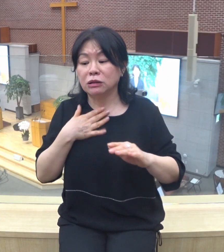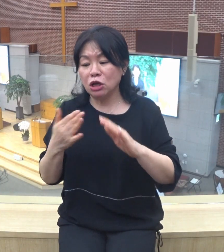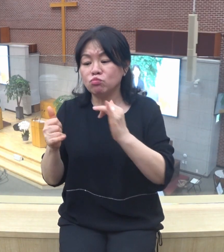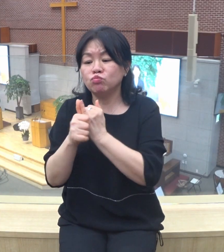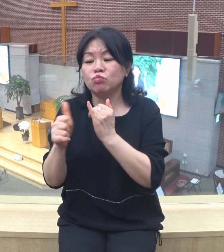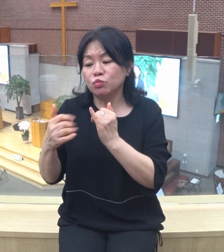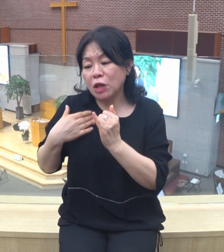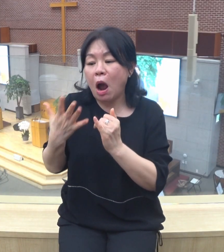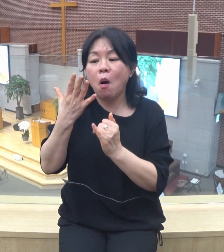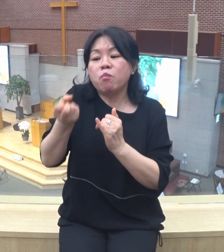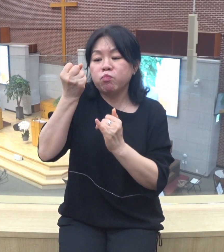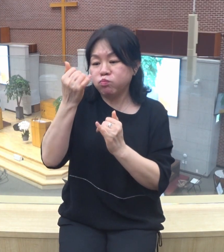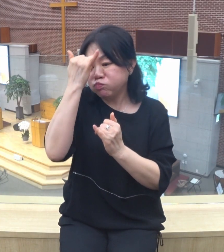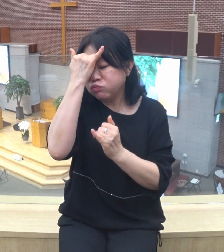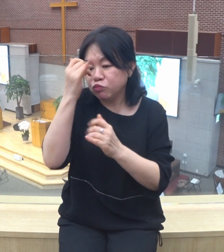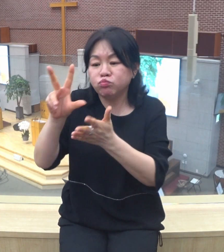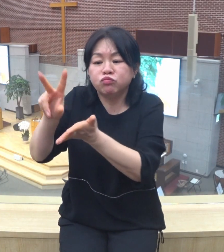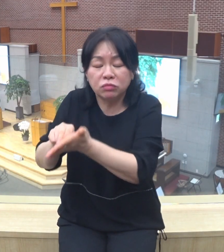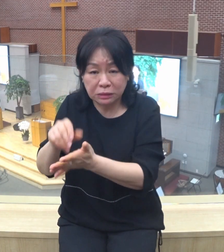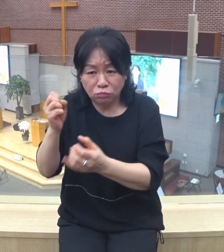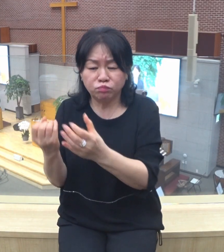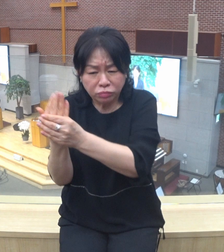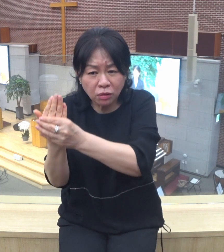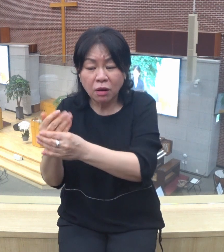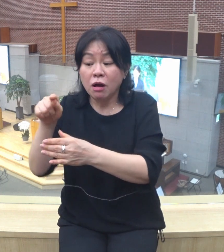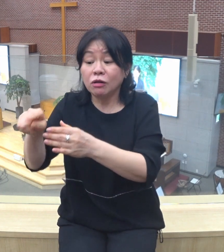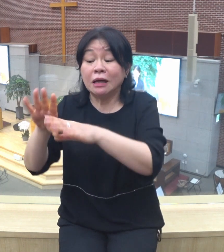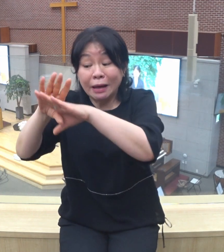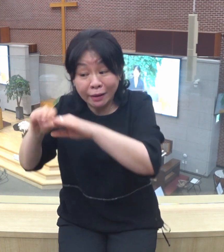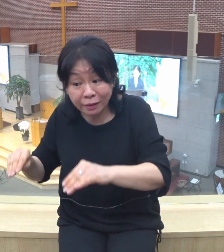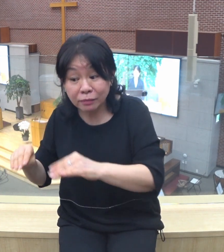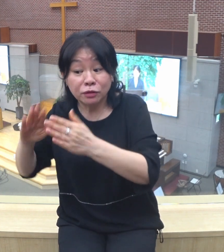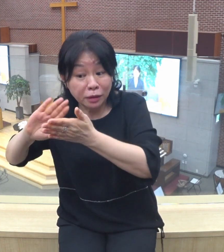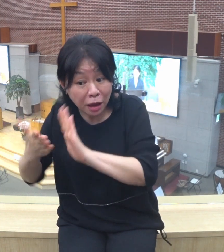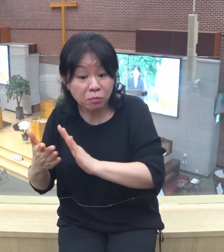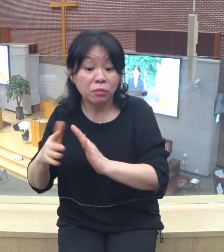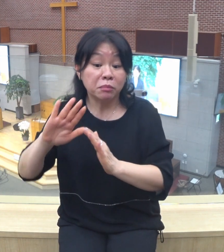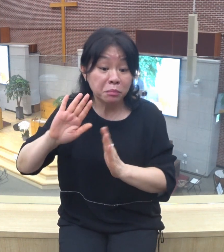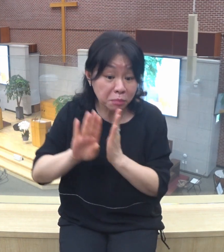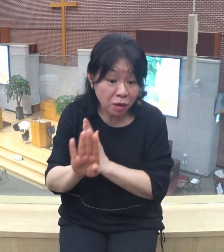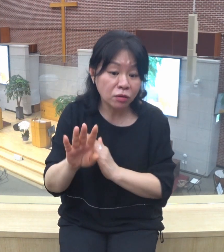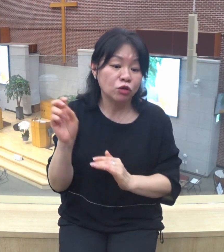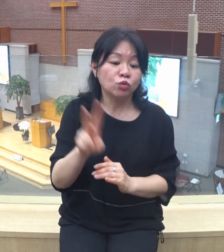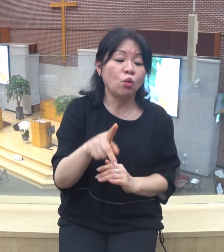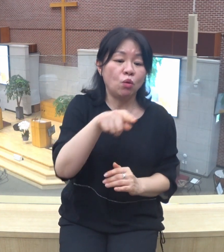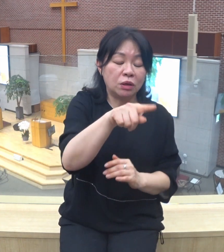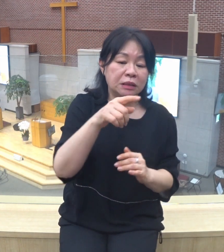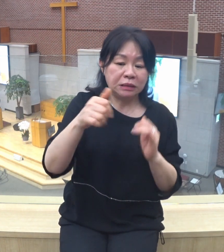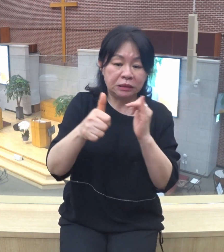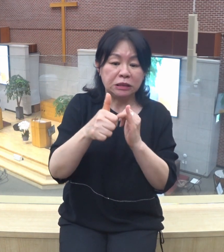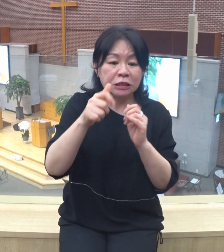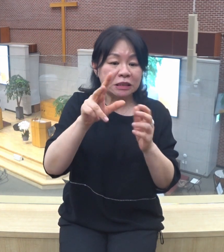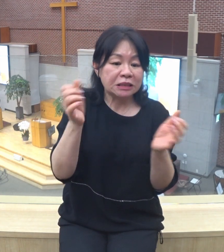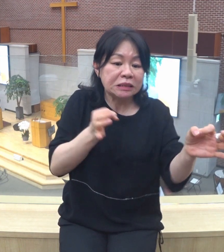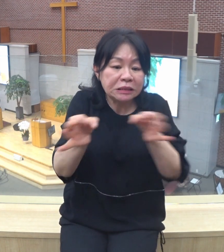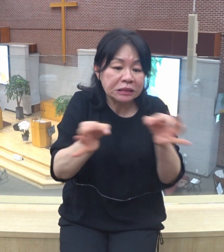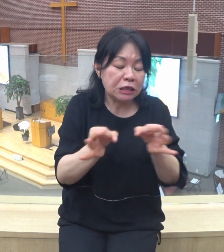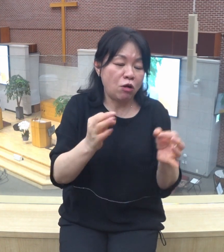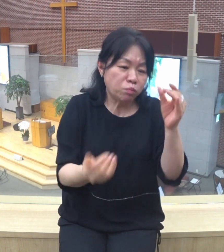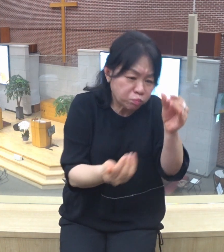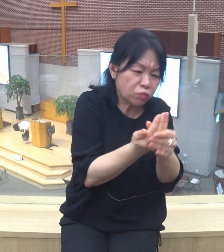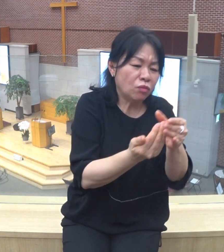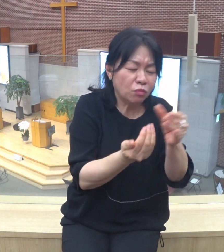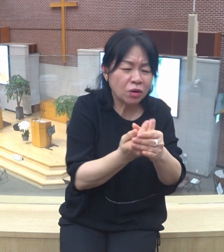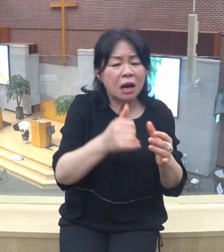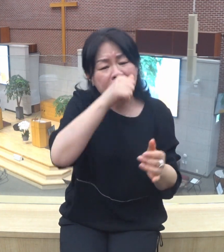문제가 생기고, 우리 친정의 문제가 또 다 해결되고 나면 또 이제 살만하다 싶으면 사업의 문제가